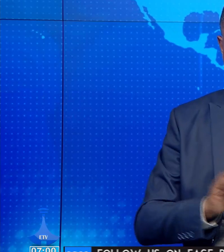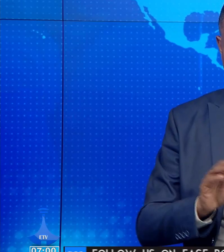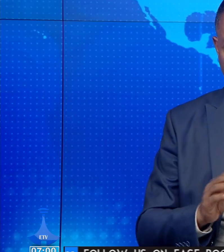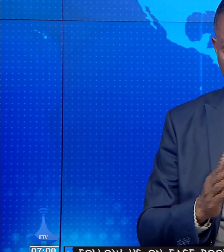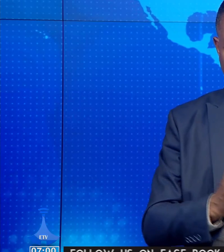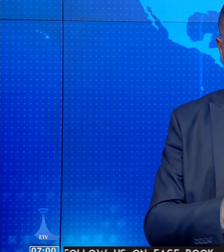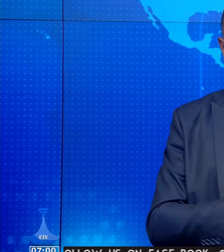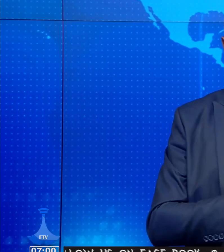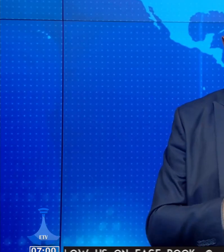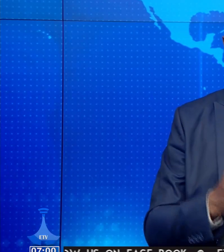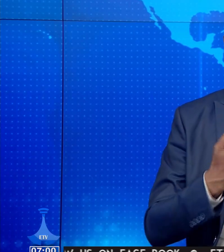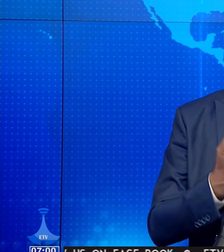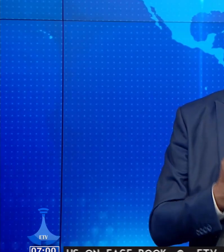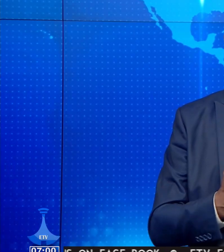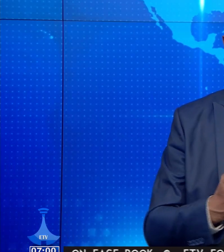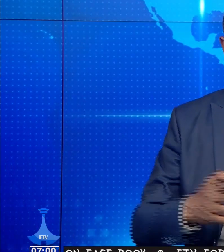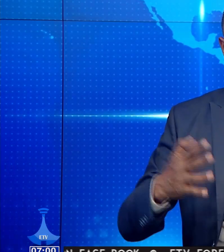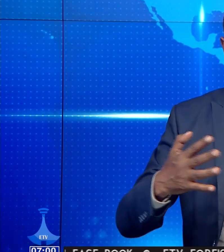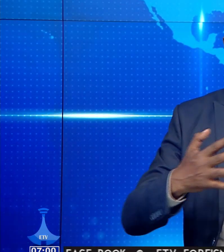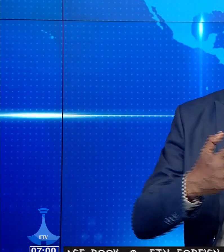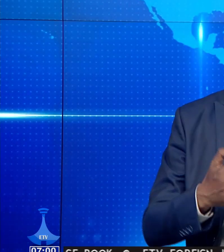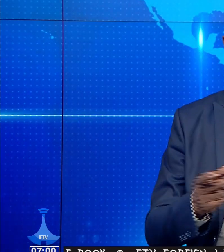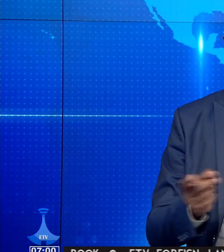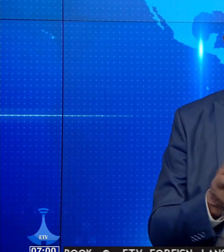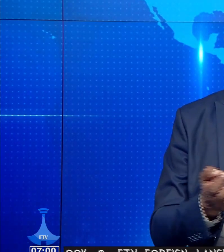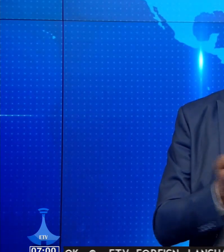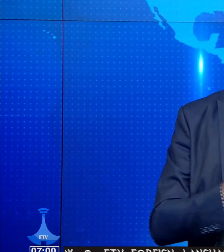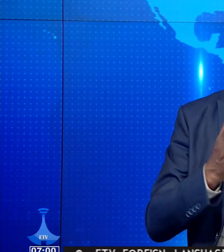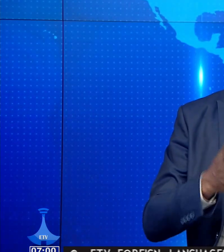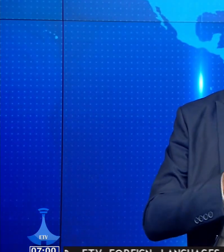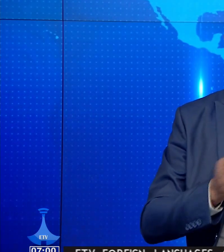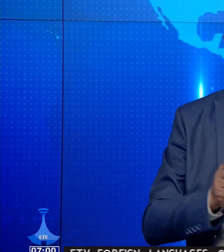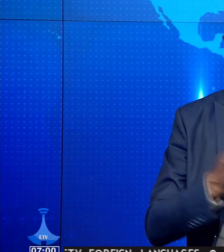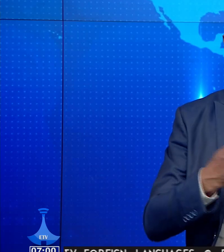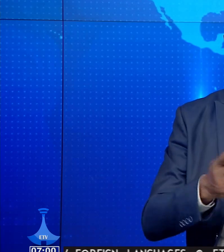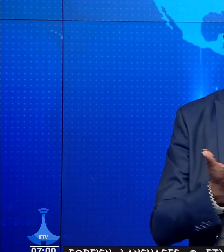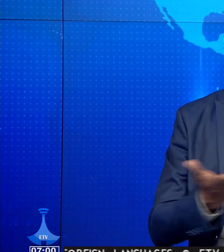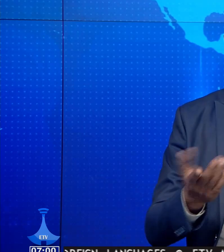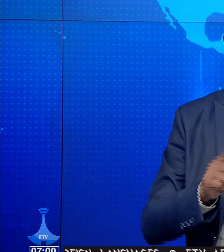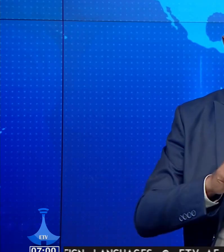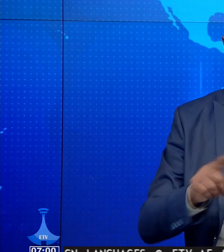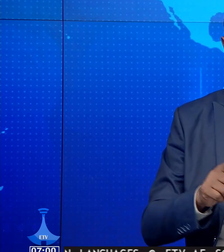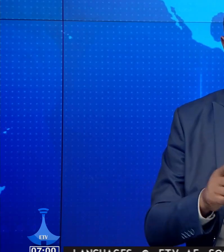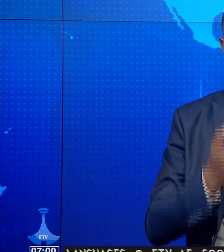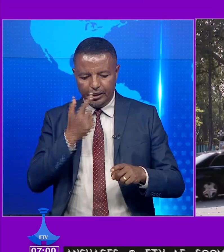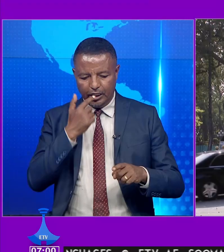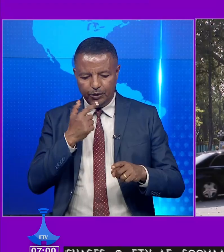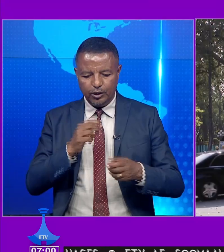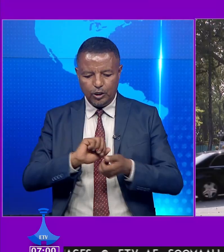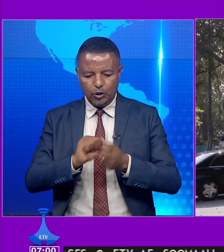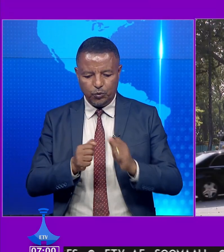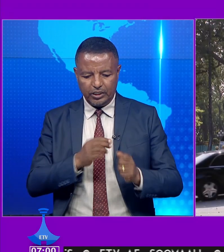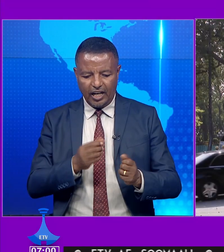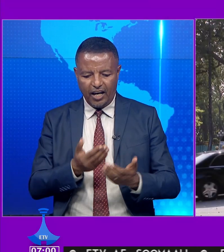ሀገራት የተካሄዱ ማሻሻያዎችን እንዲሁም ለትብብር የሚሆኑ ኢኮኖሚና ፖለቲካዊ ጉዳዮች በተለይም